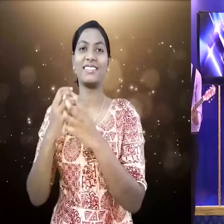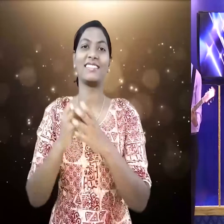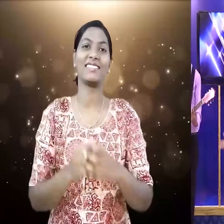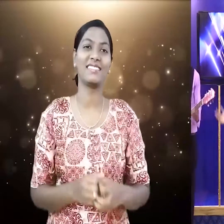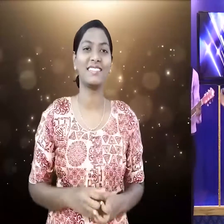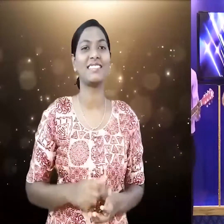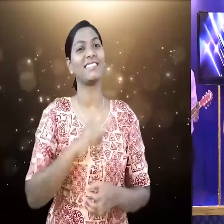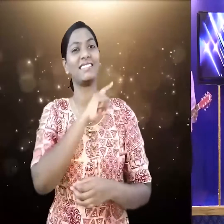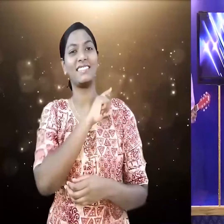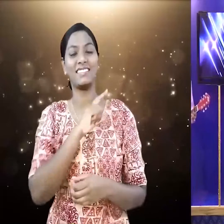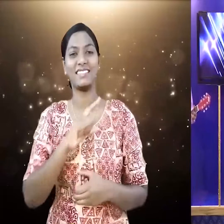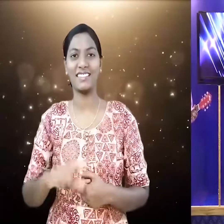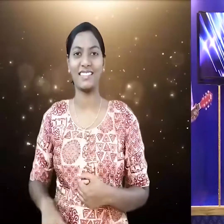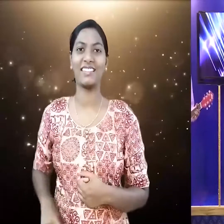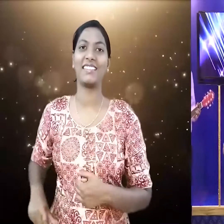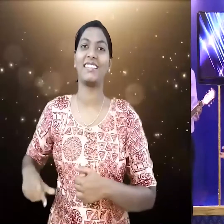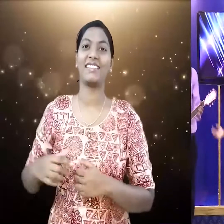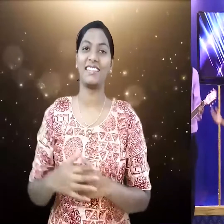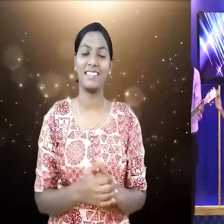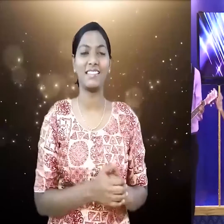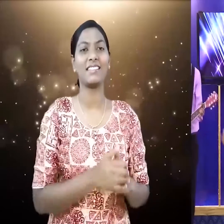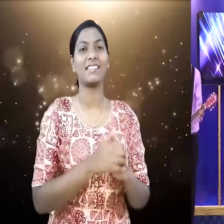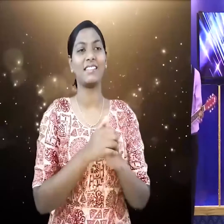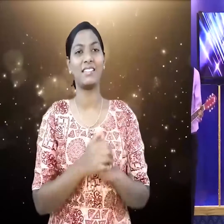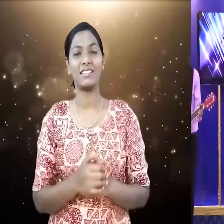स्थिति में प्रभु